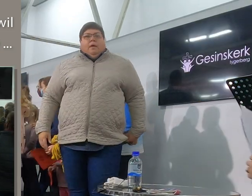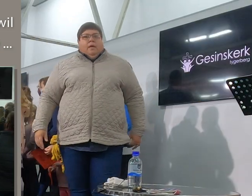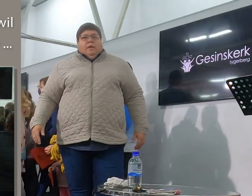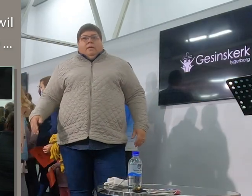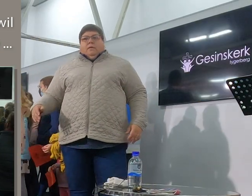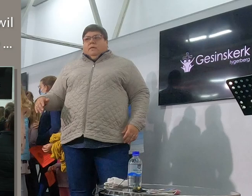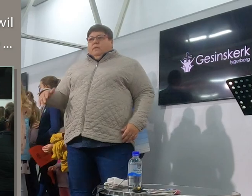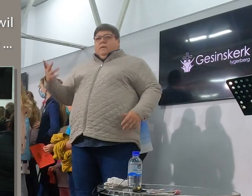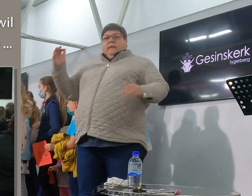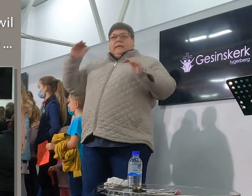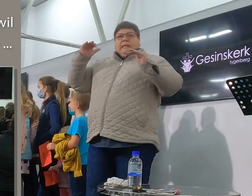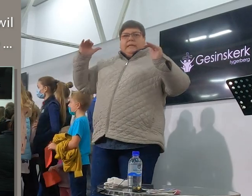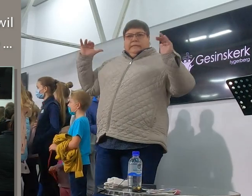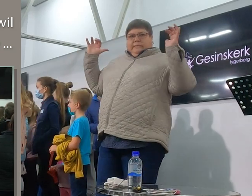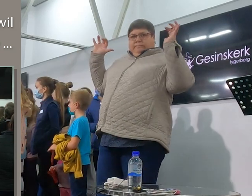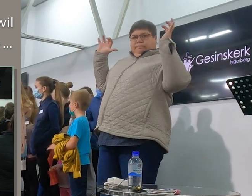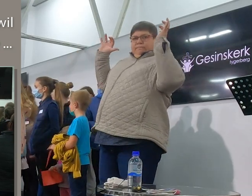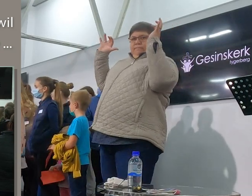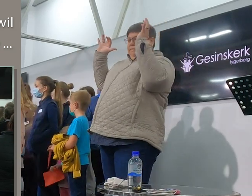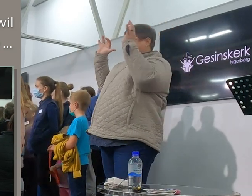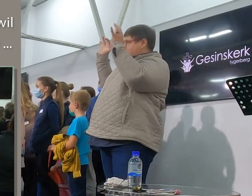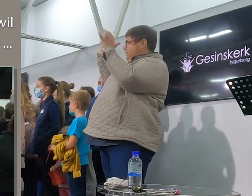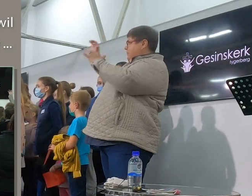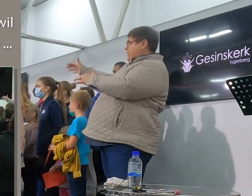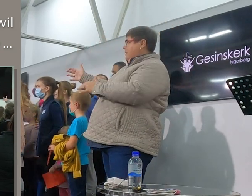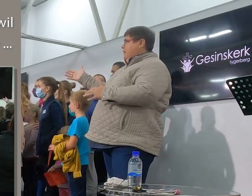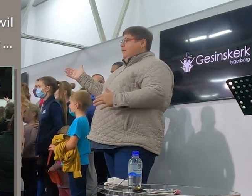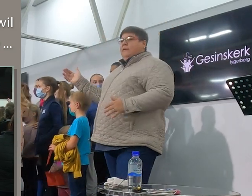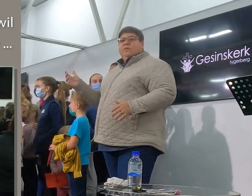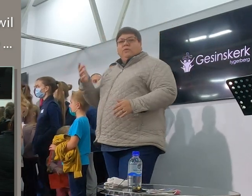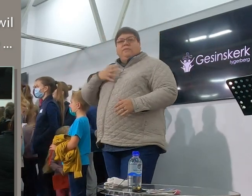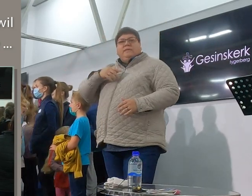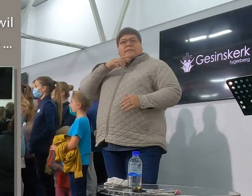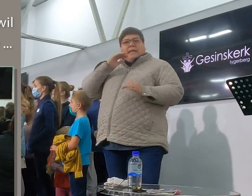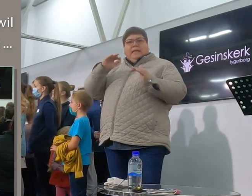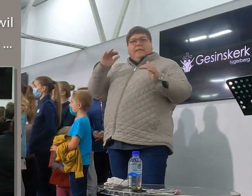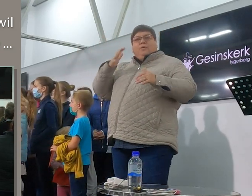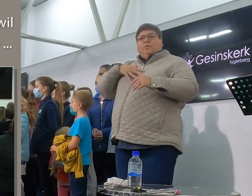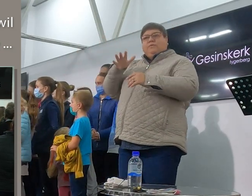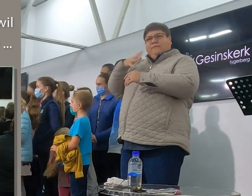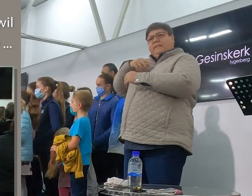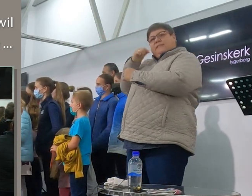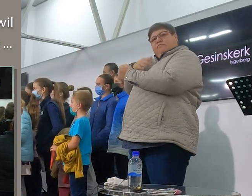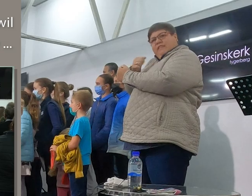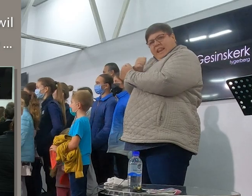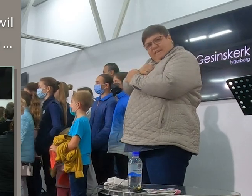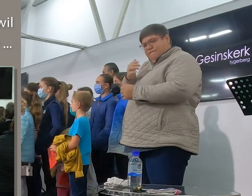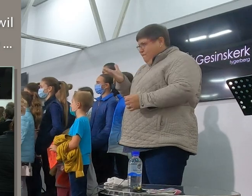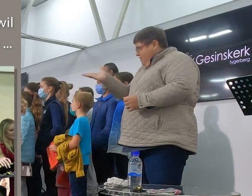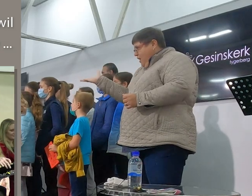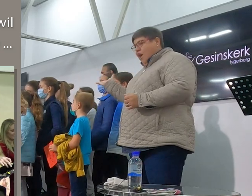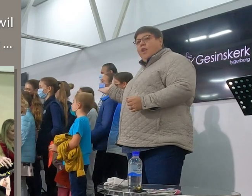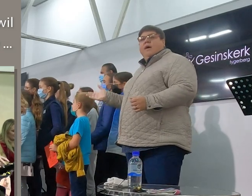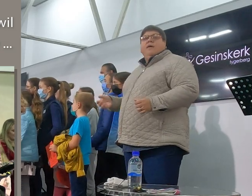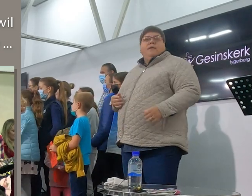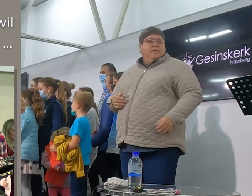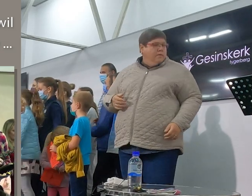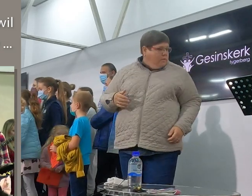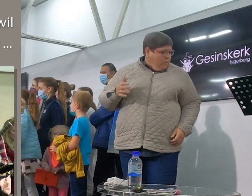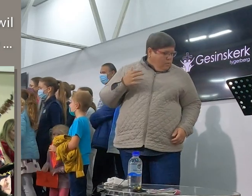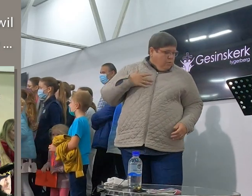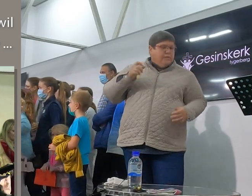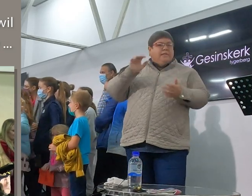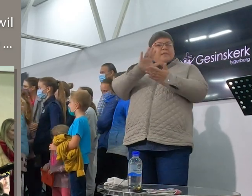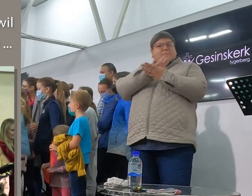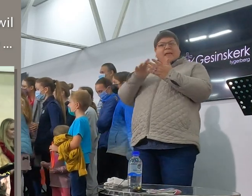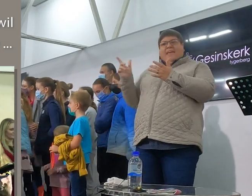Nou vriende, ek het die kinders nou gebring, hier is hulle op, nê? Nee? En kinders, ons wil net vir julle sê, ons is lief vir julle, nê? Nee? En ons is bly julle dien Jesus